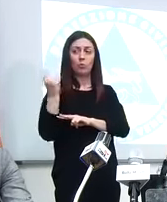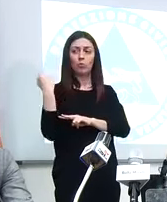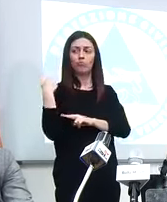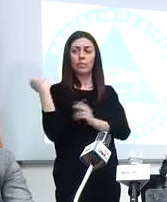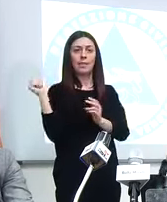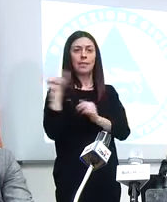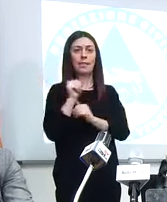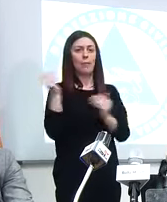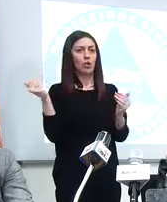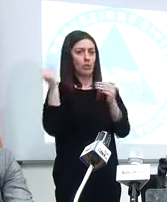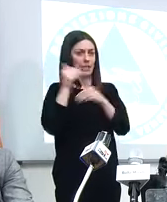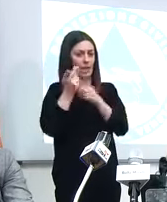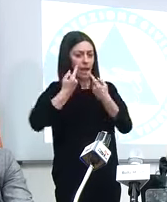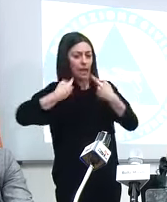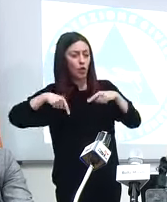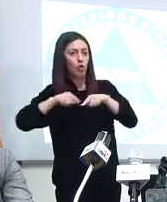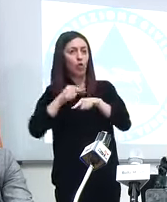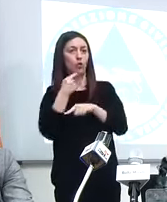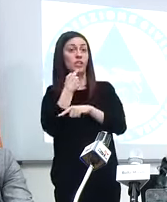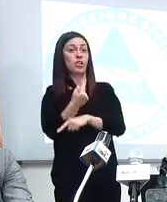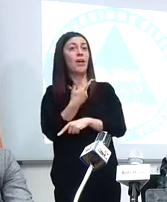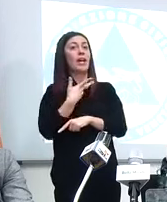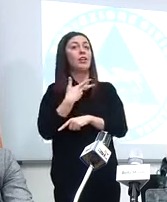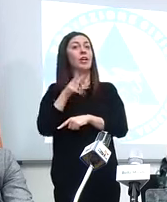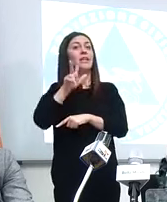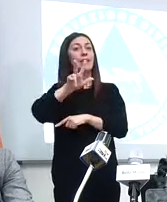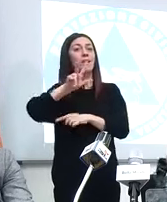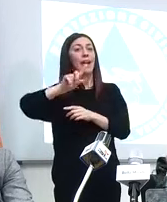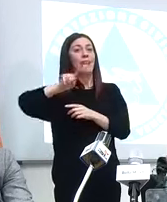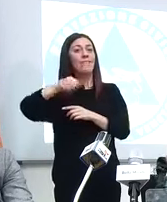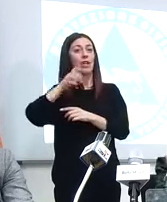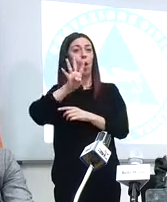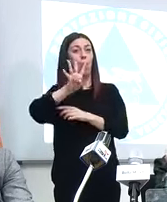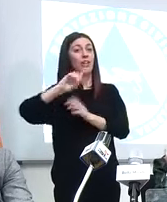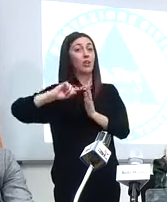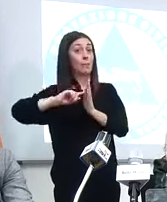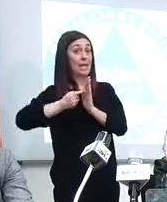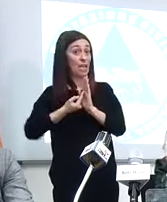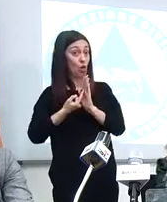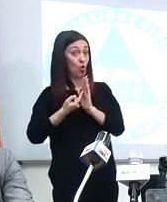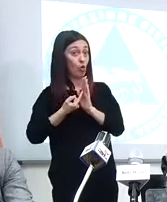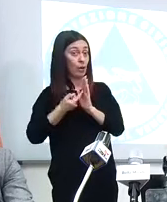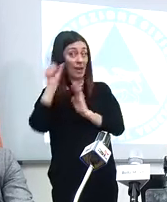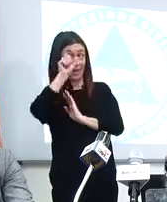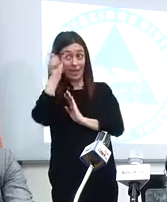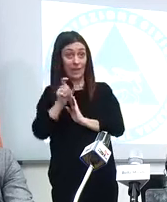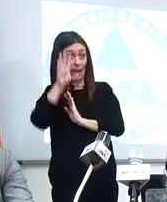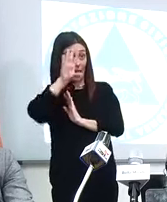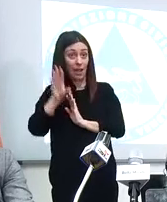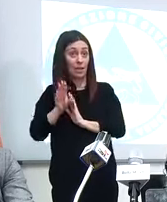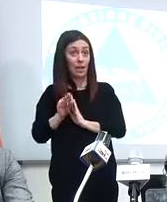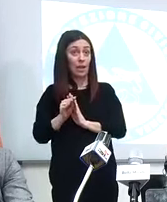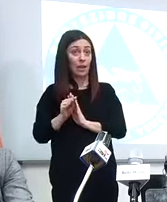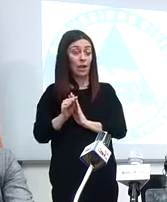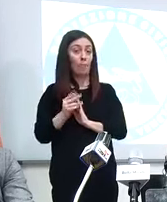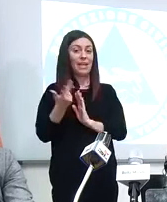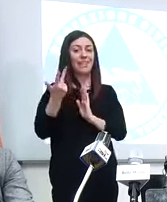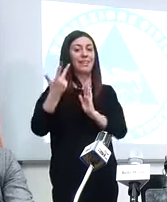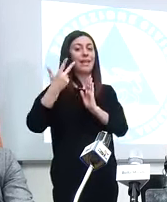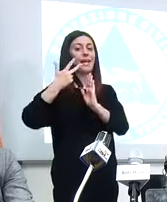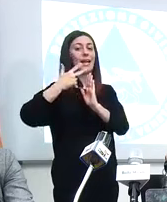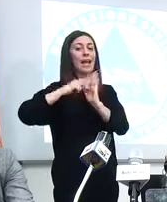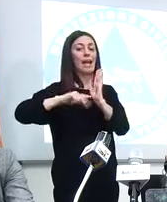sì, era quello di 3,4 milioni a livello nazionale. Per i primi 3 mesi